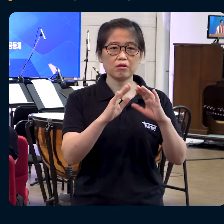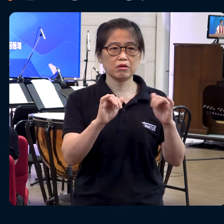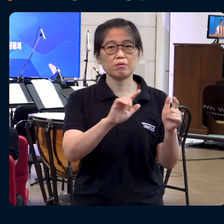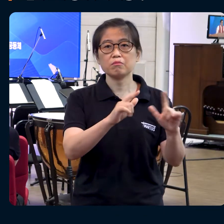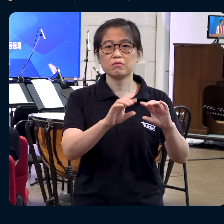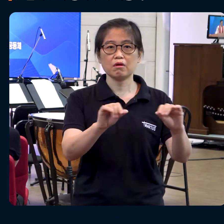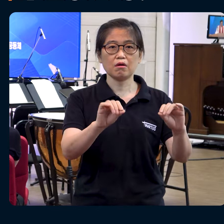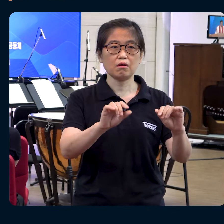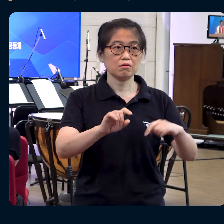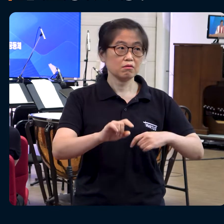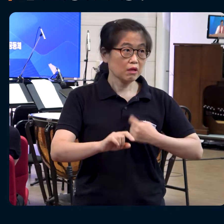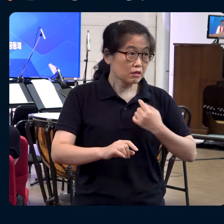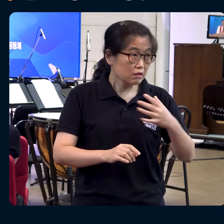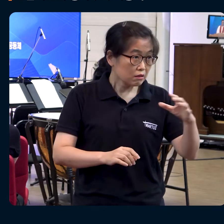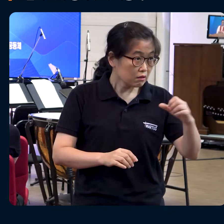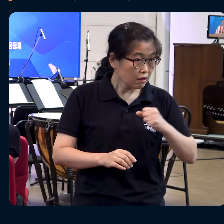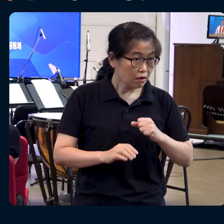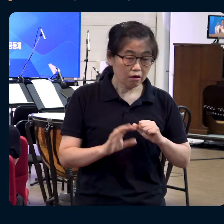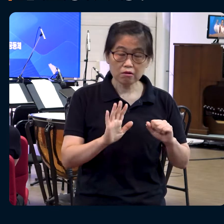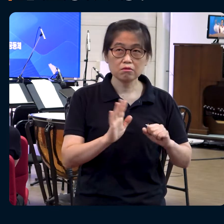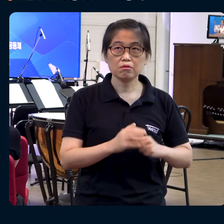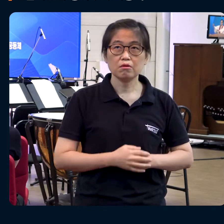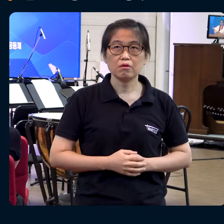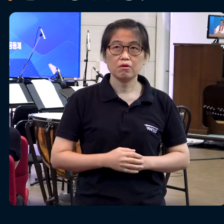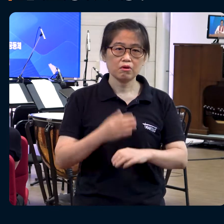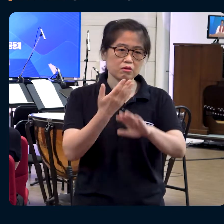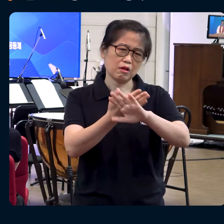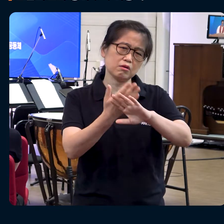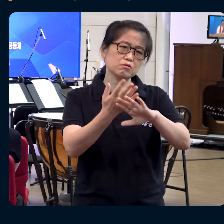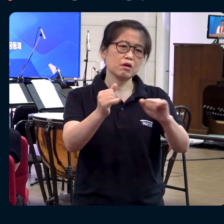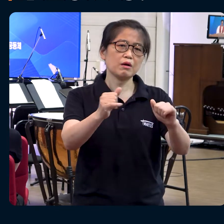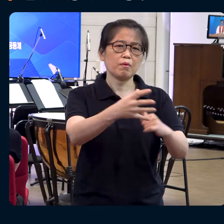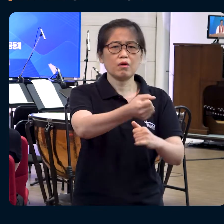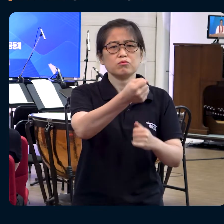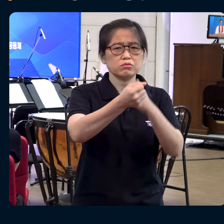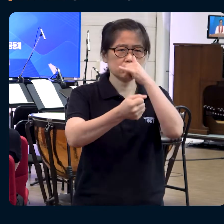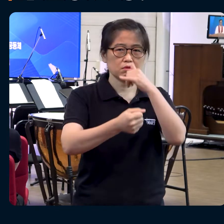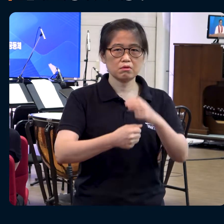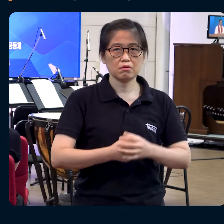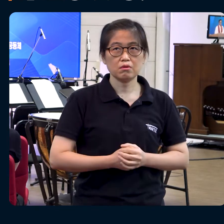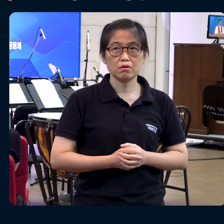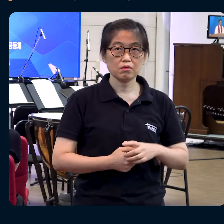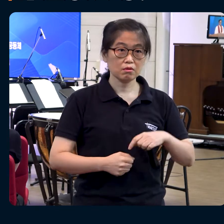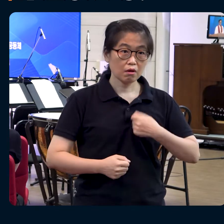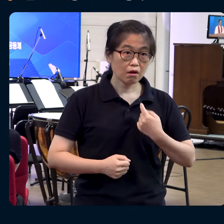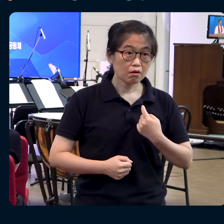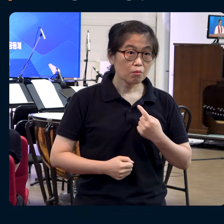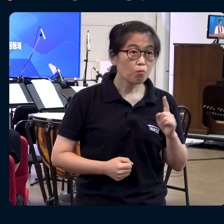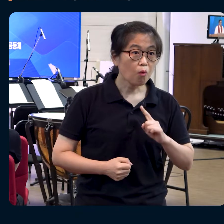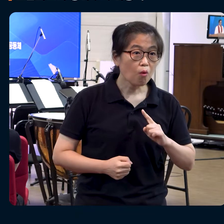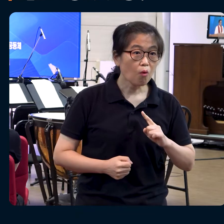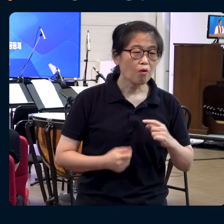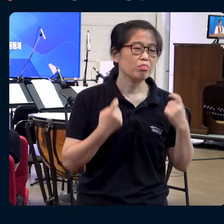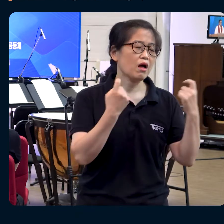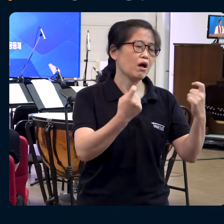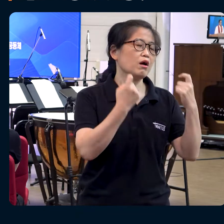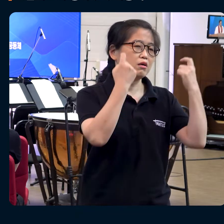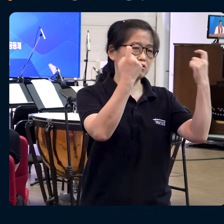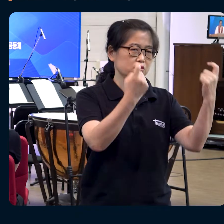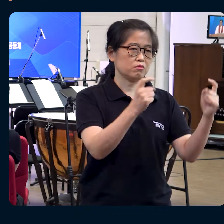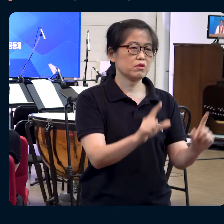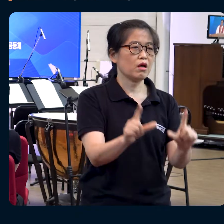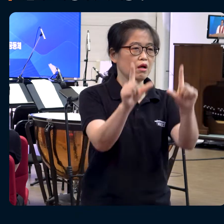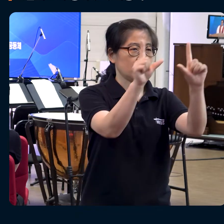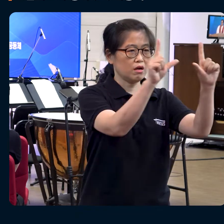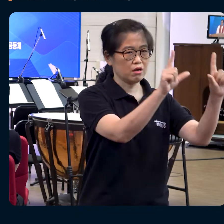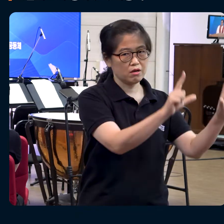여전히 그 땅은 자신의 땅이 아니다. 다른 민족이 차지하고 있는 거예요. 자기는 그냥 거기에 나그네로 있을